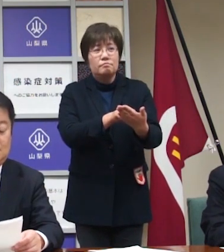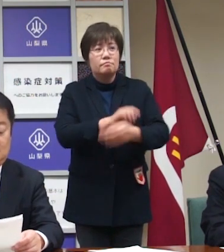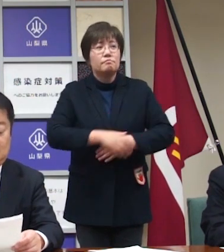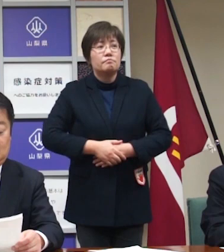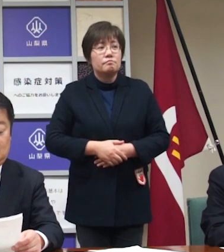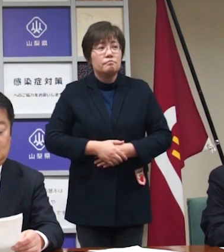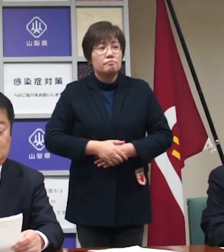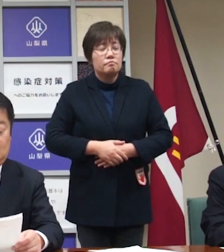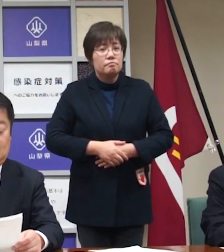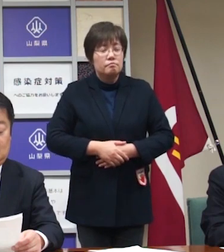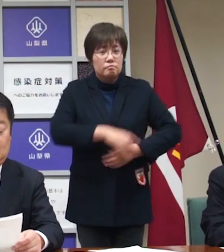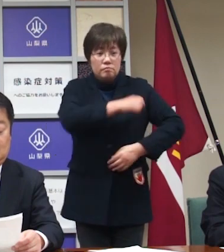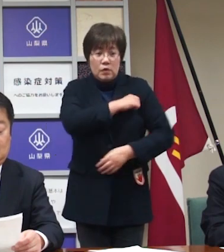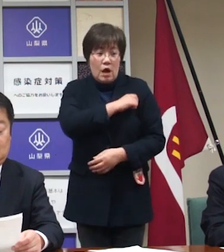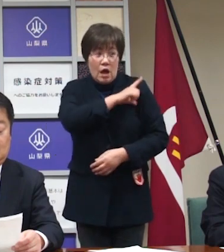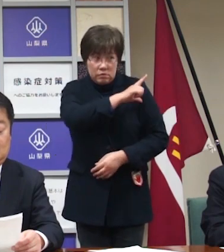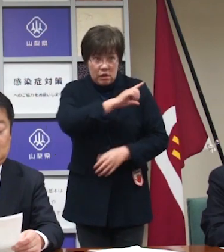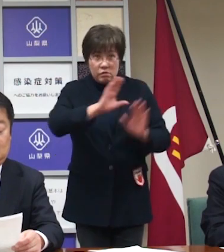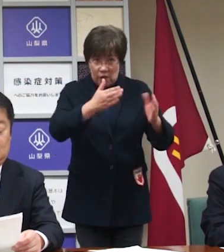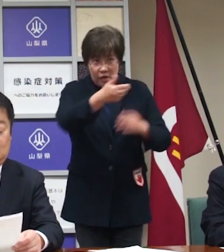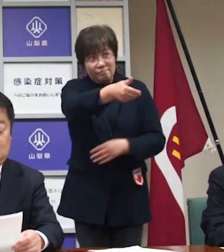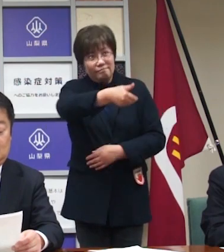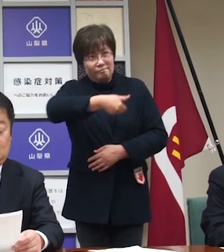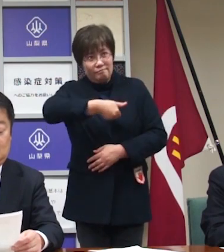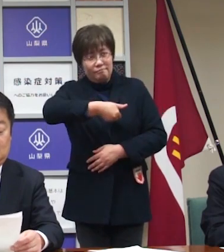発熱もないんですか。 あ、いや、発熱は、